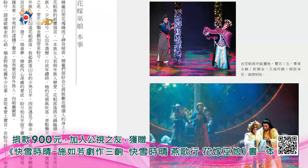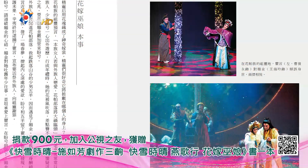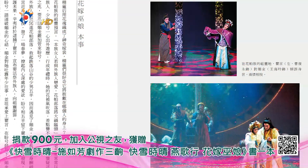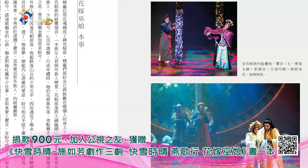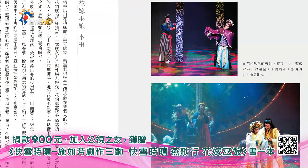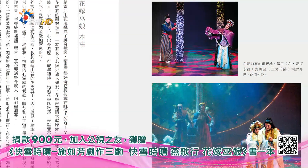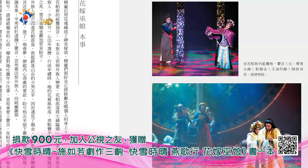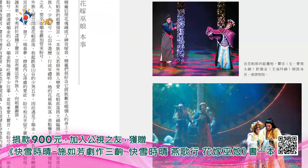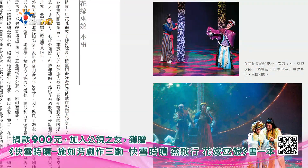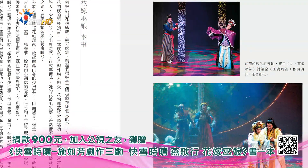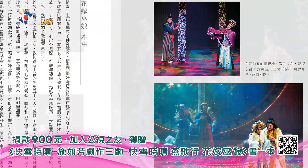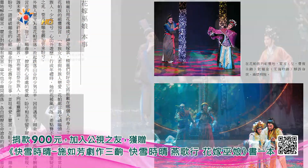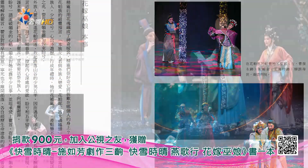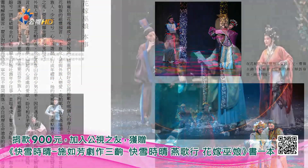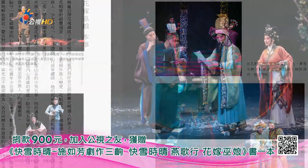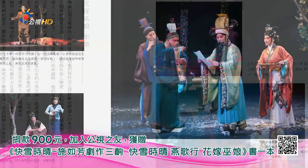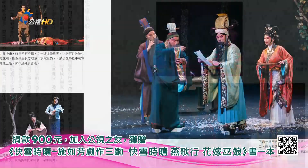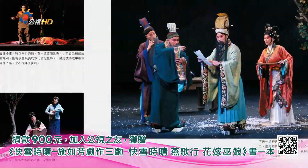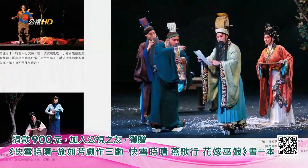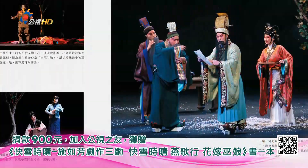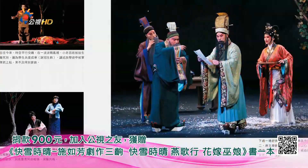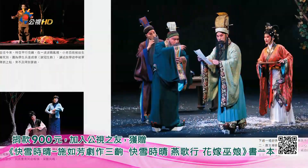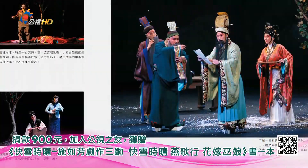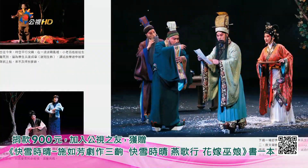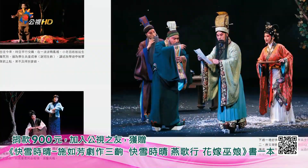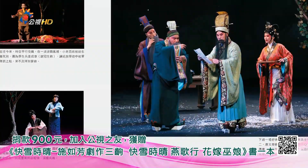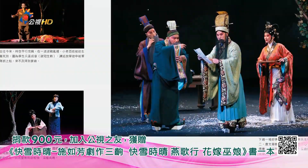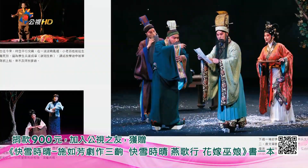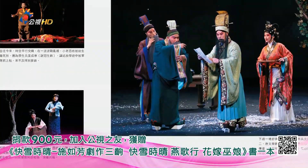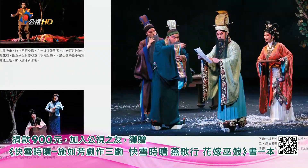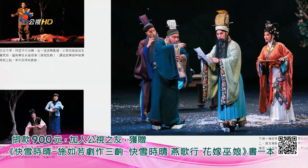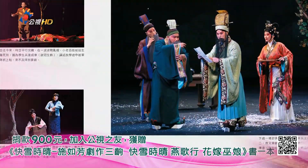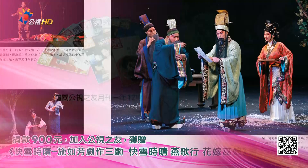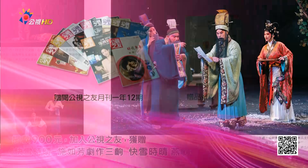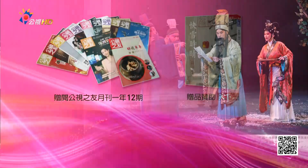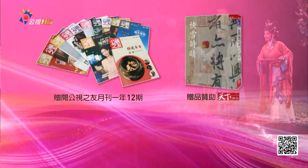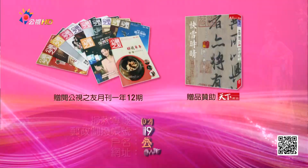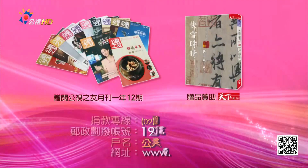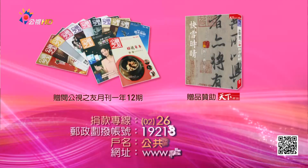作三出一本，详情可上公视网站或拨打捐款专线